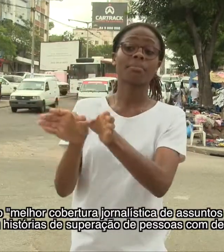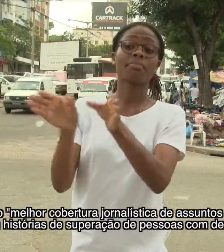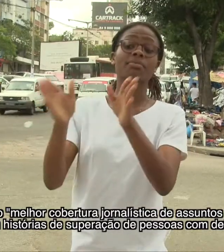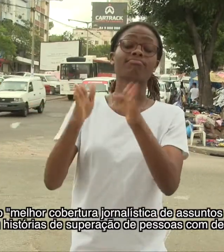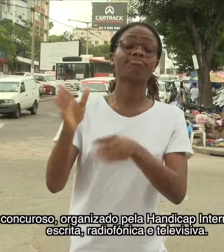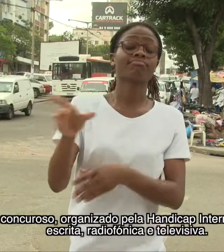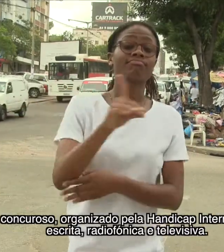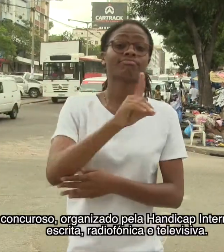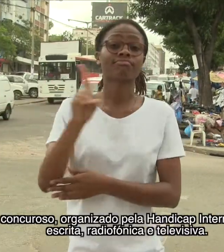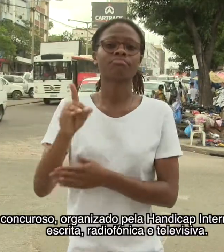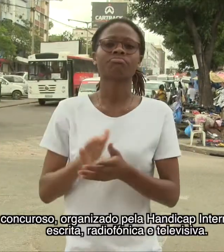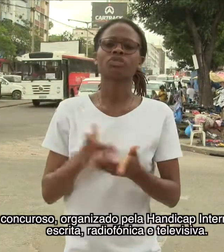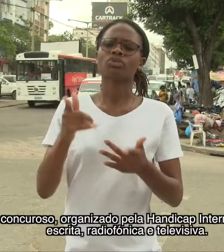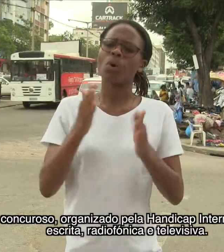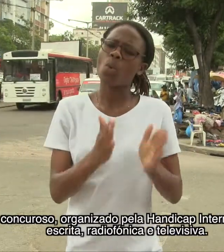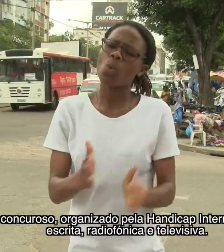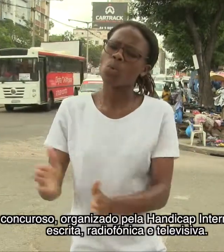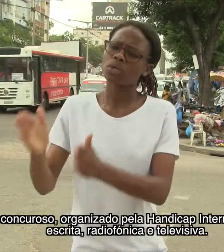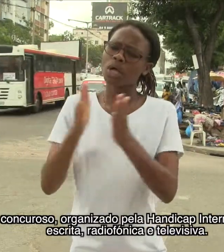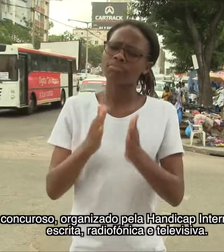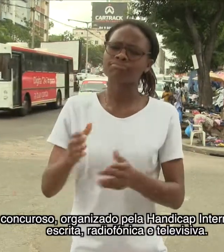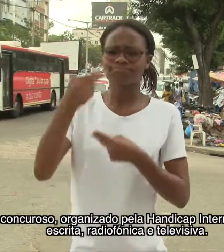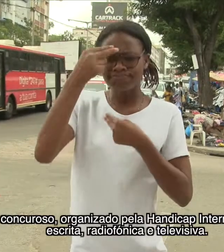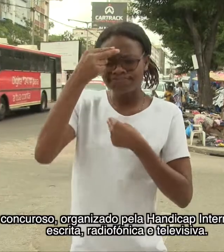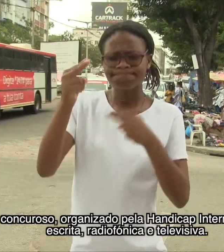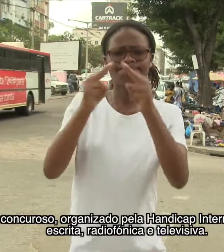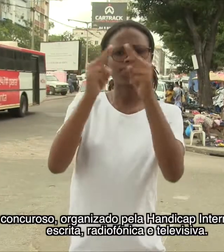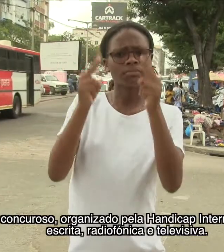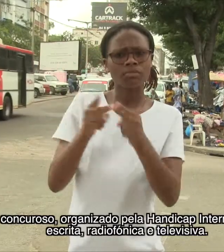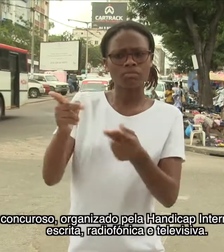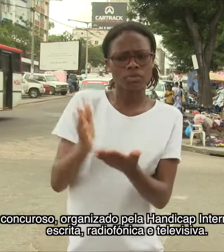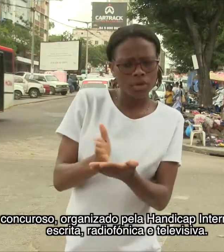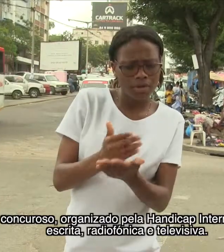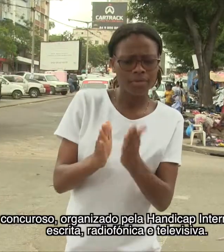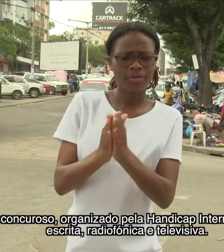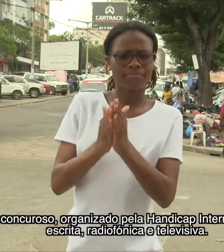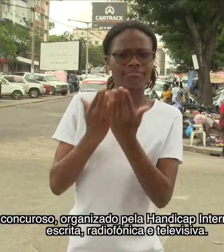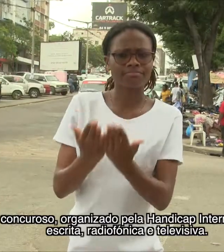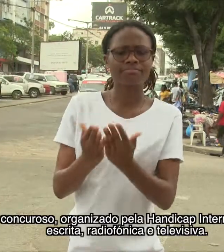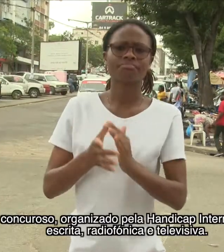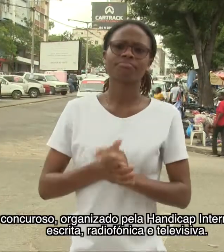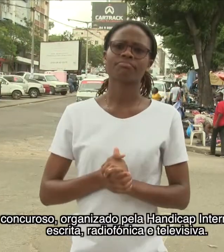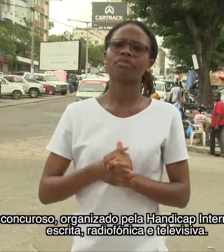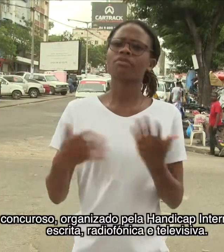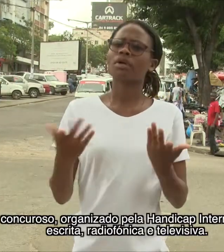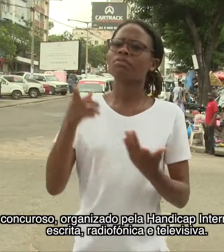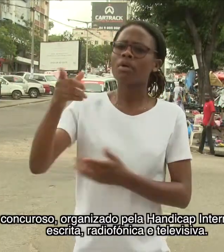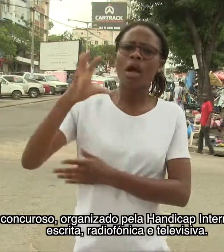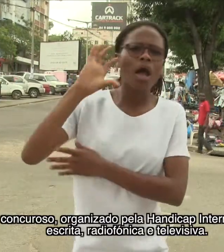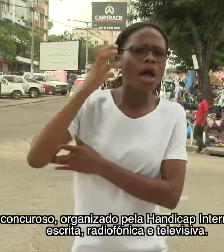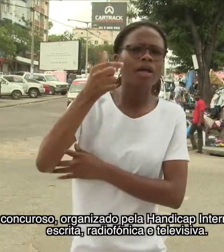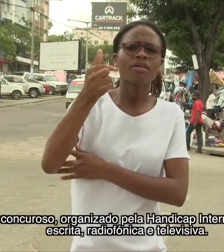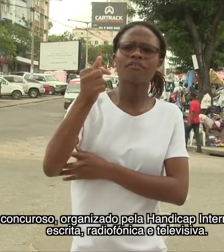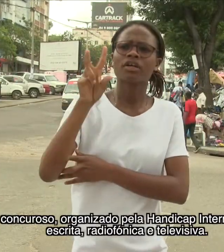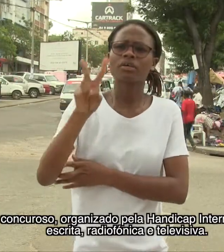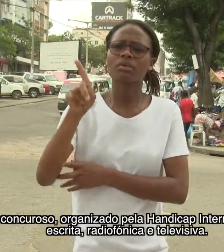Deficiência. O concurso, organizado pela Handicap International, é válido para a imprensa escrita, radiofónica e televisiva.